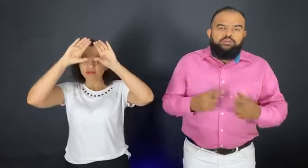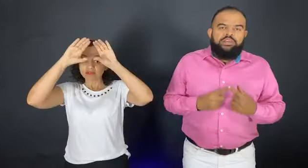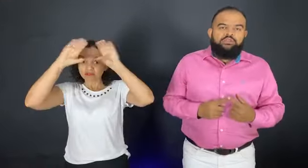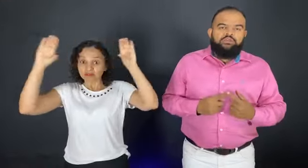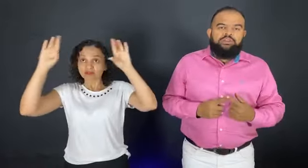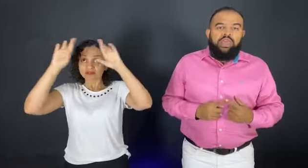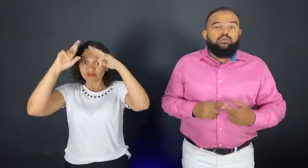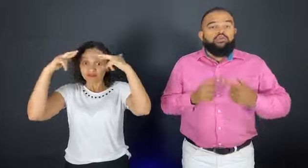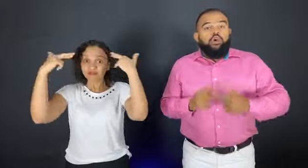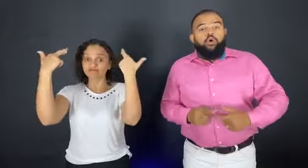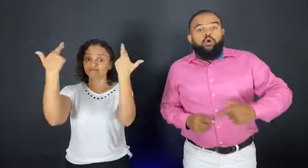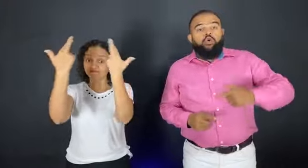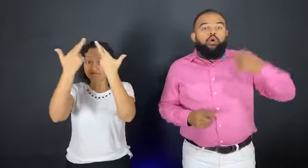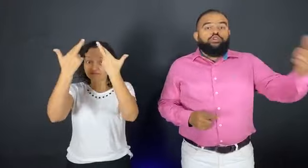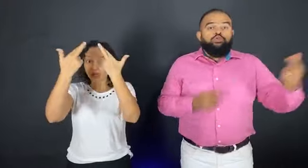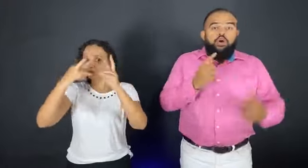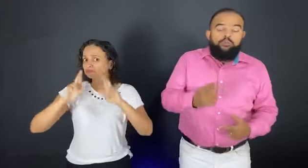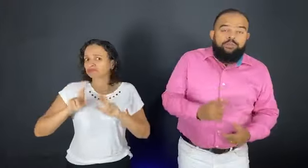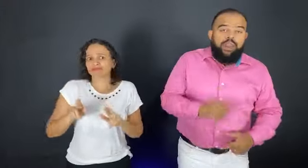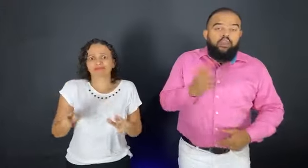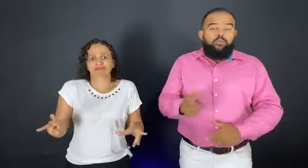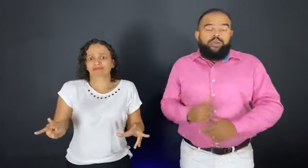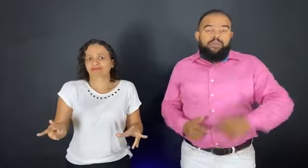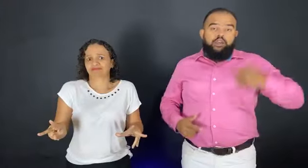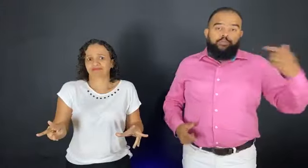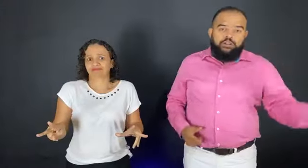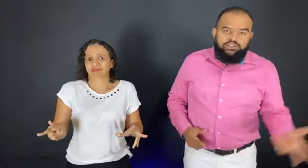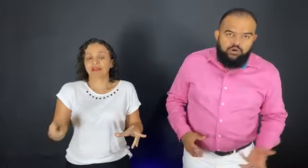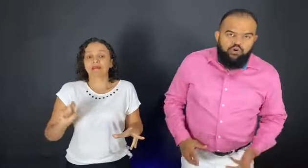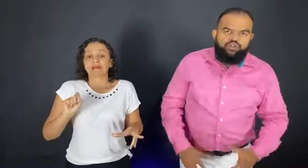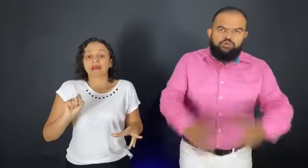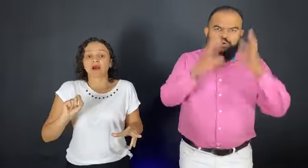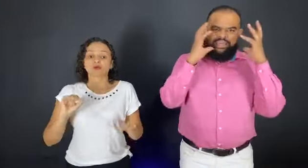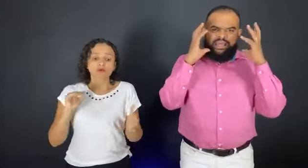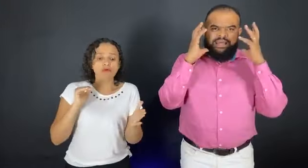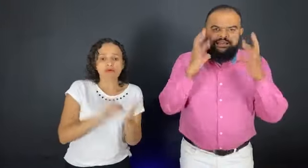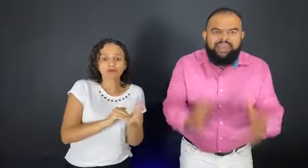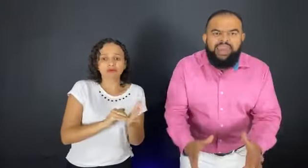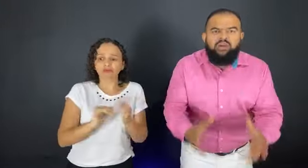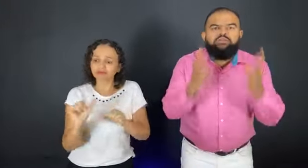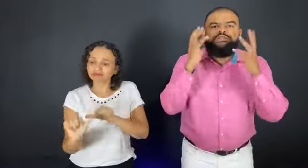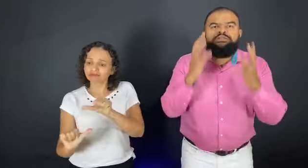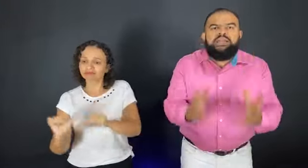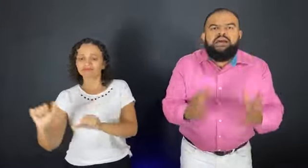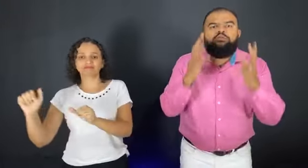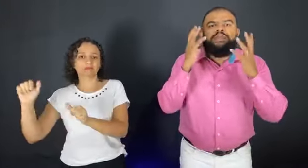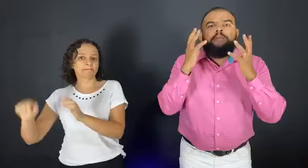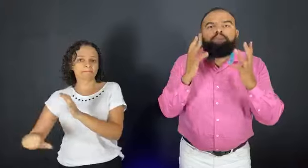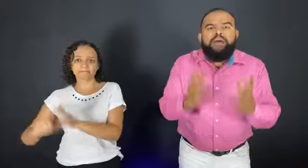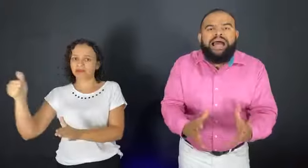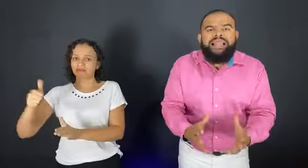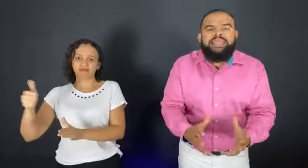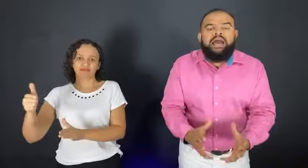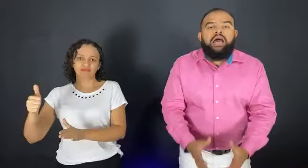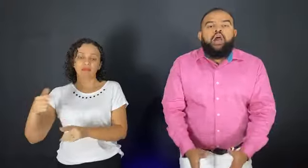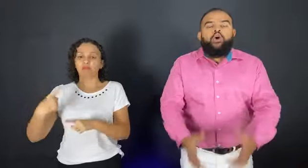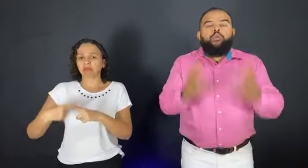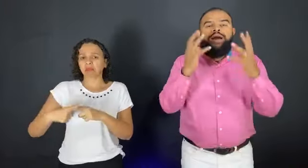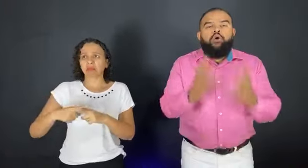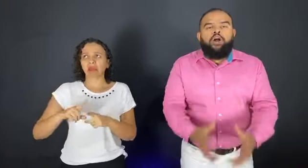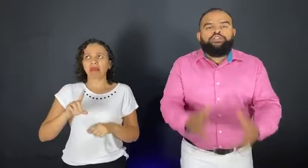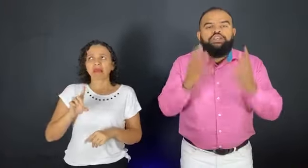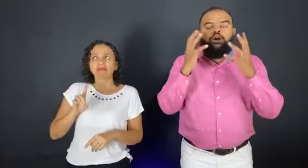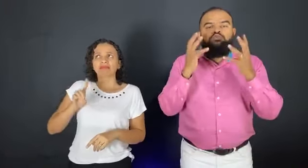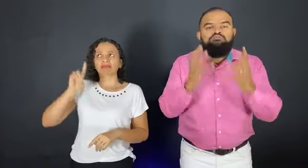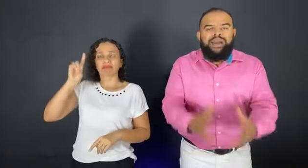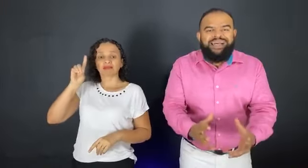As coisas dos reinos de Deus, o último é o primeiro e o primeiro pode ser o último, porque Deus não trabalha